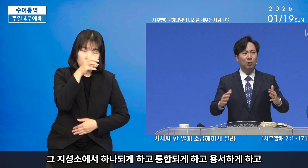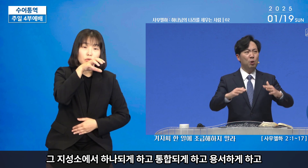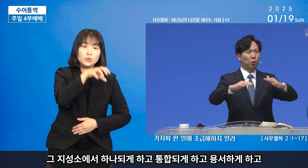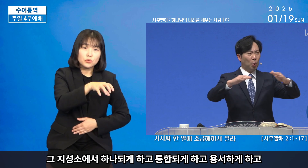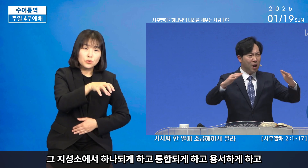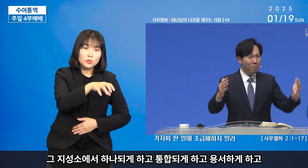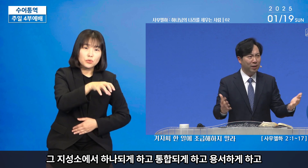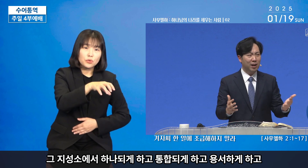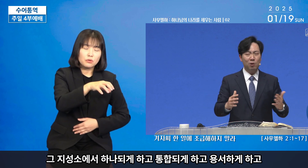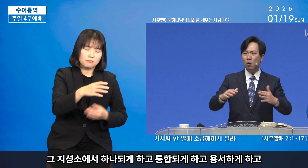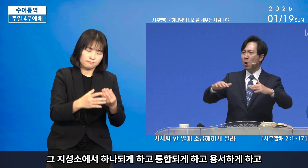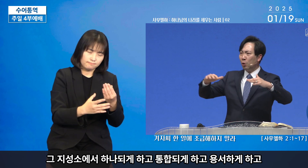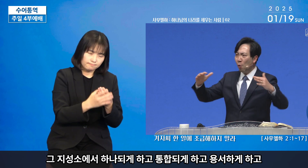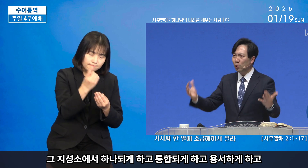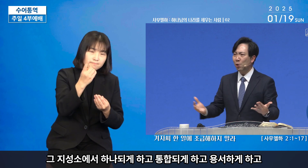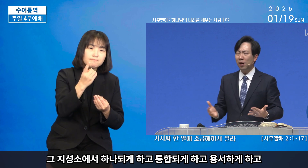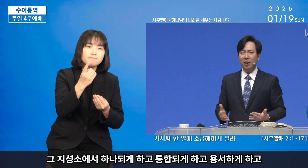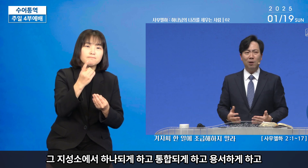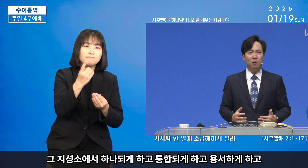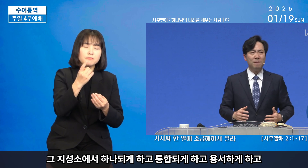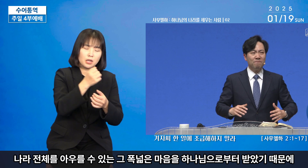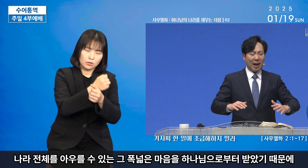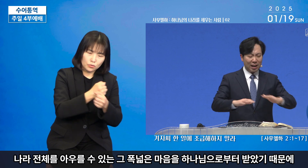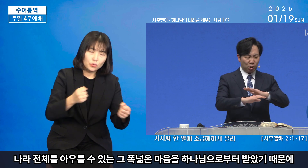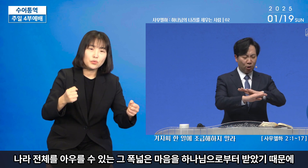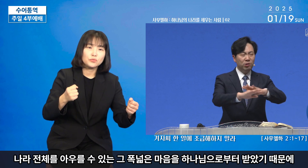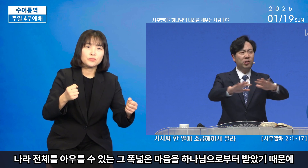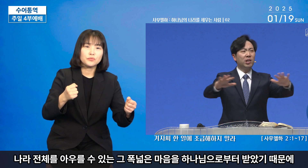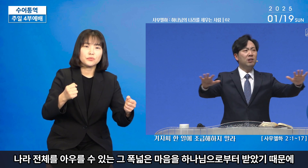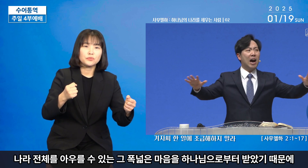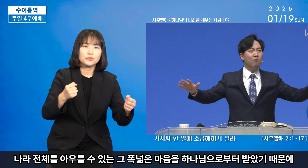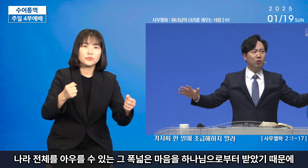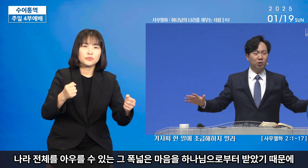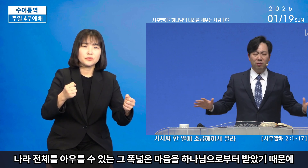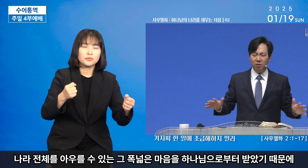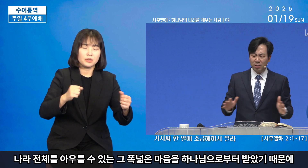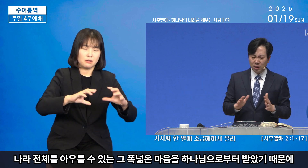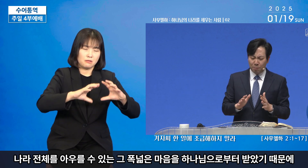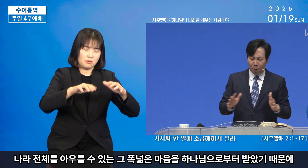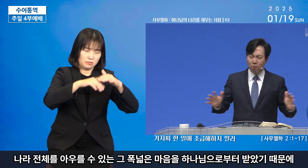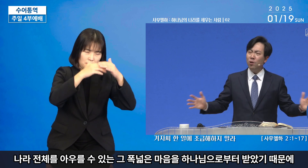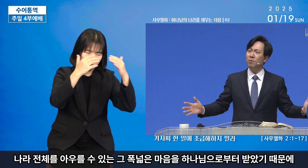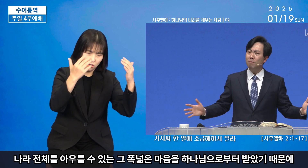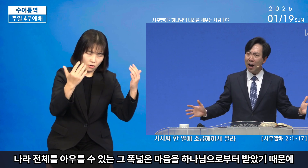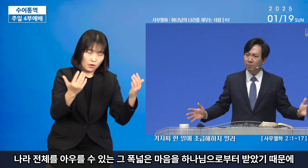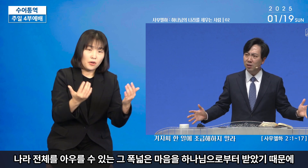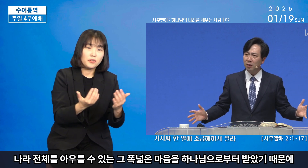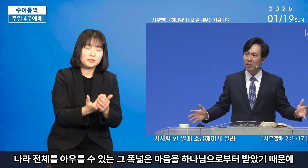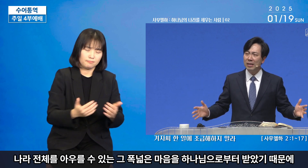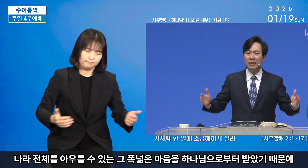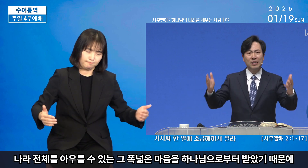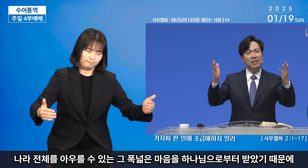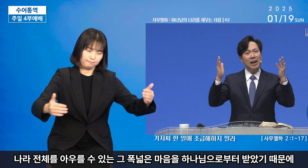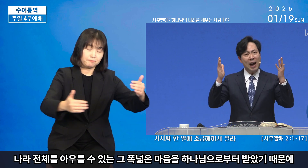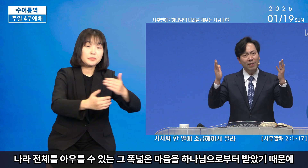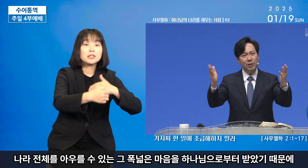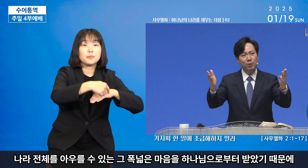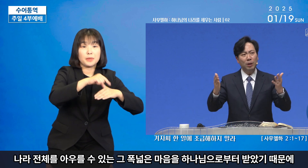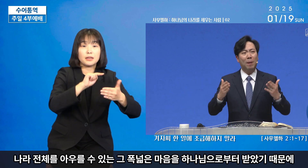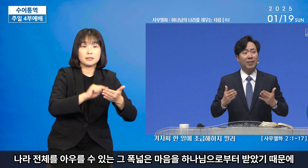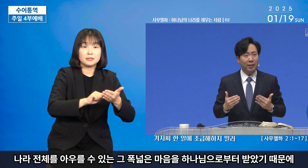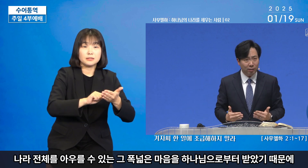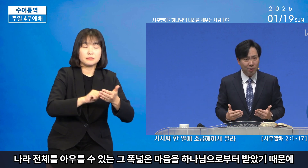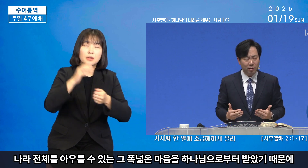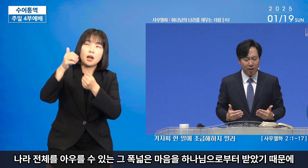되게 하고 통합하게 하고 용서하게 하고 나라 전체를 아우를 수 있는 그 폭넓은 마음을 그